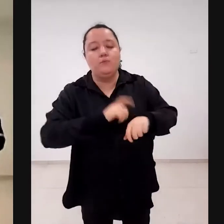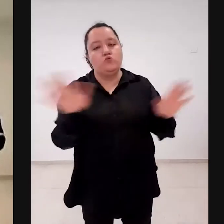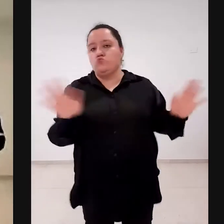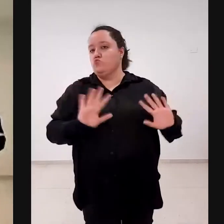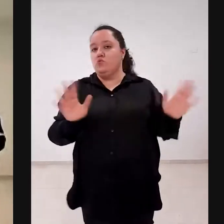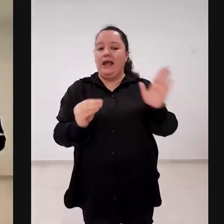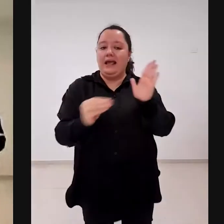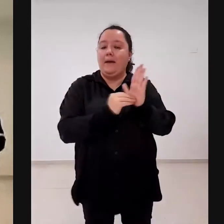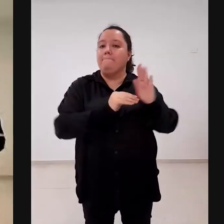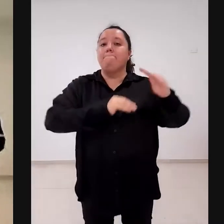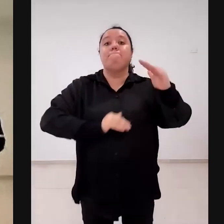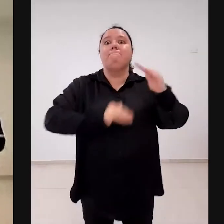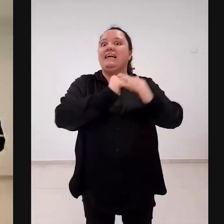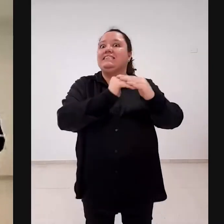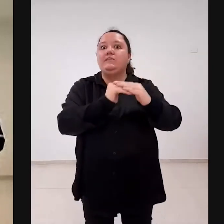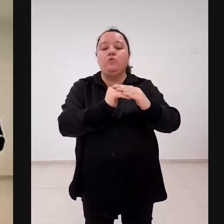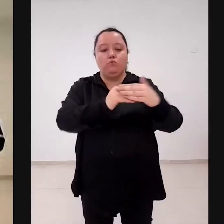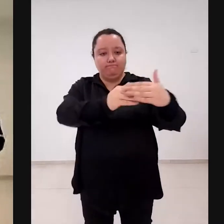máximo